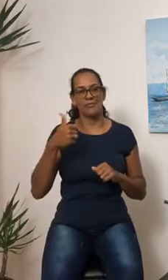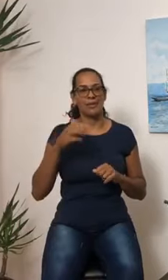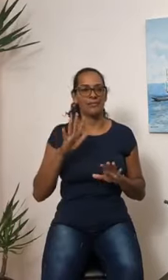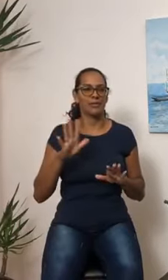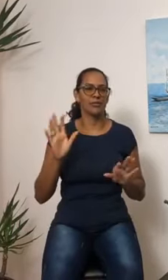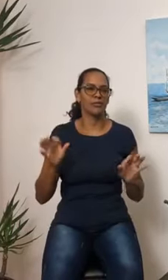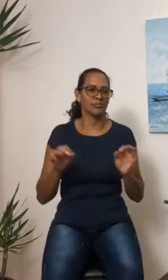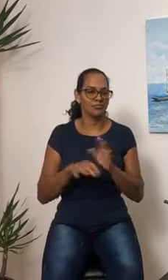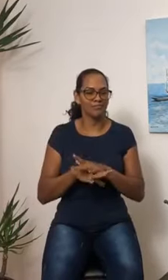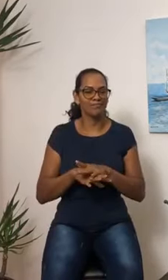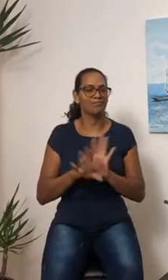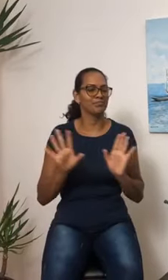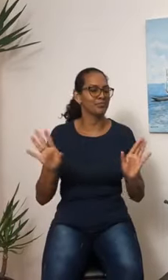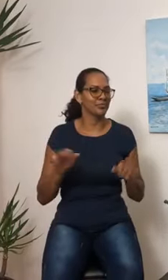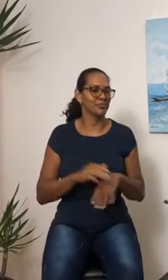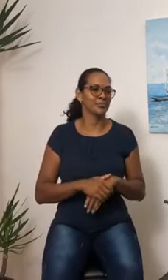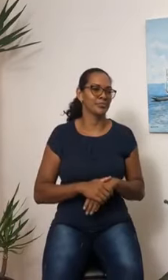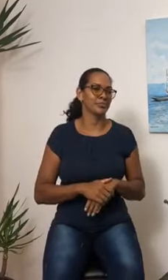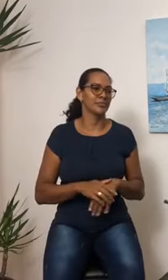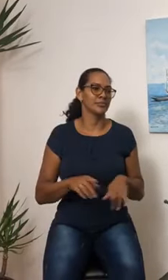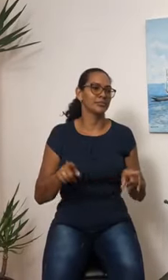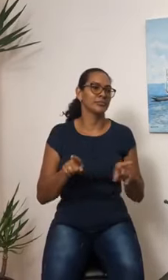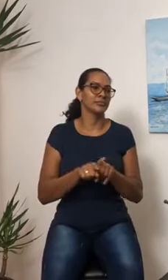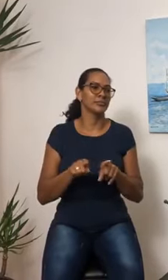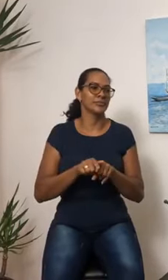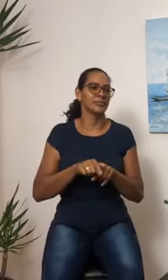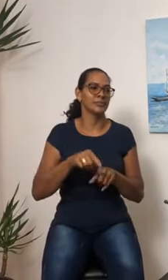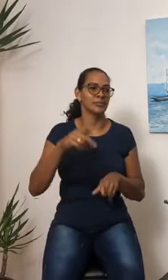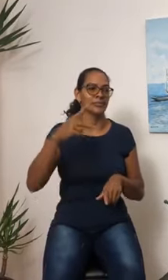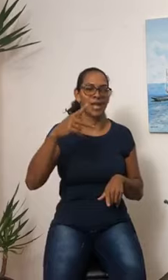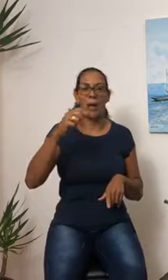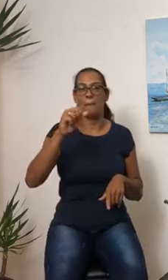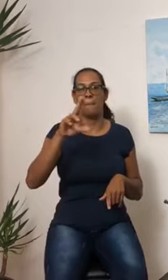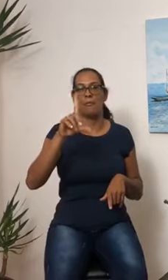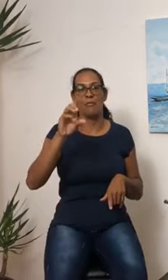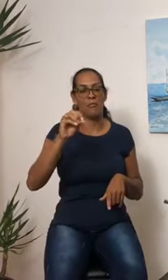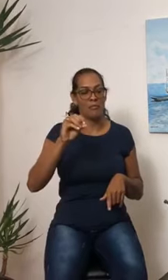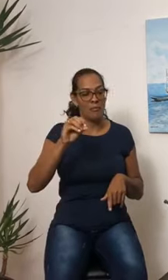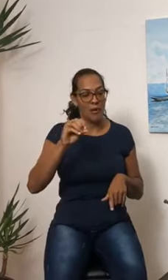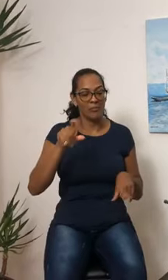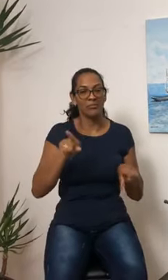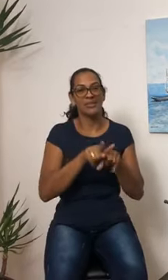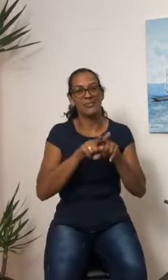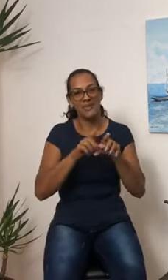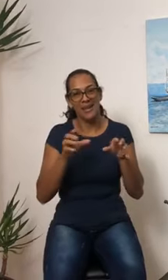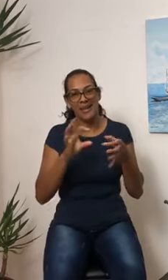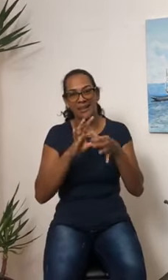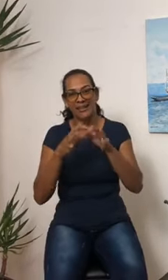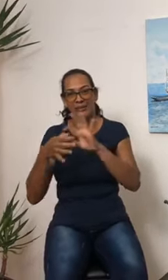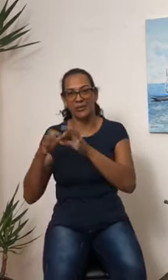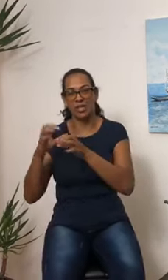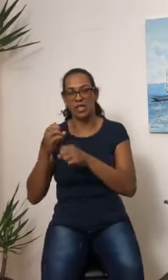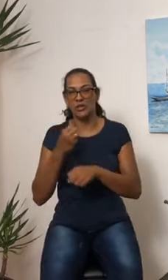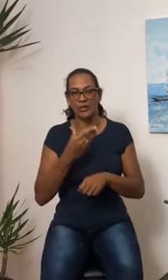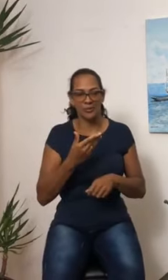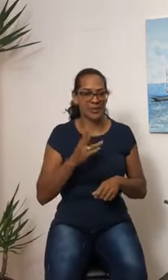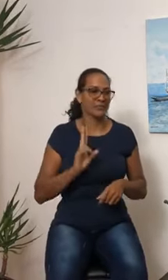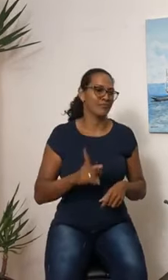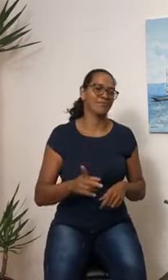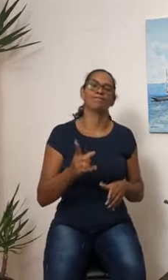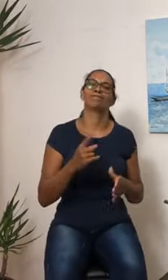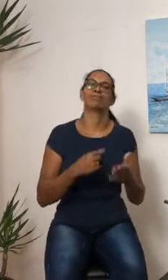passada e vai lá. E pai, Paulo da Corrente do Bem, Campos, aí, Paulo da Corrente do Bem, o Paulo sempre nos